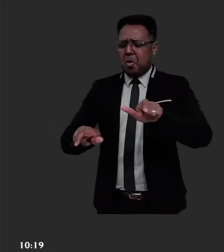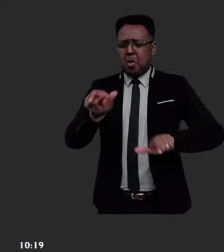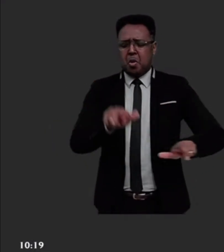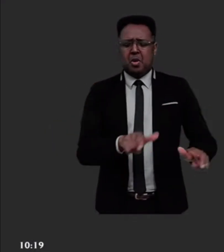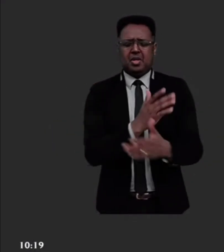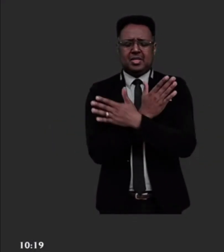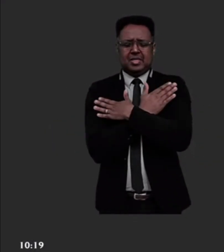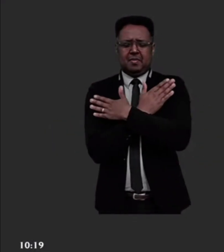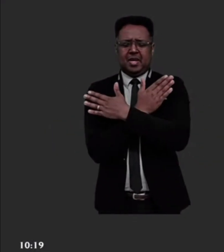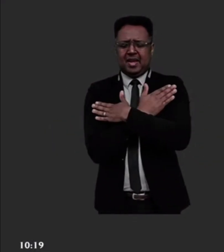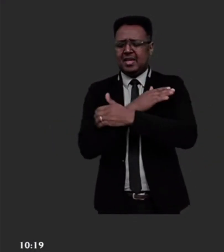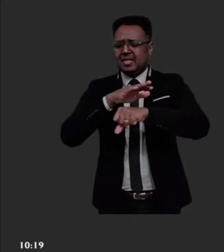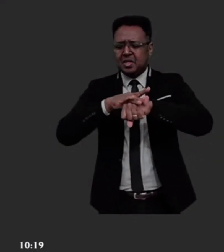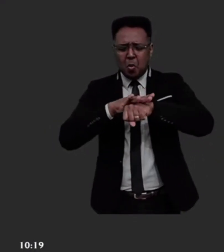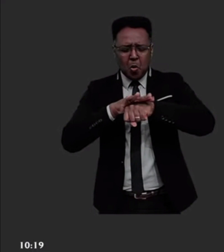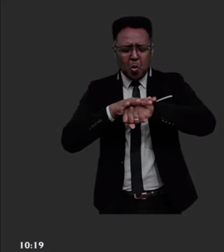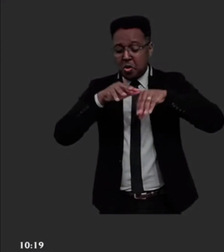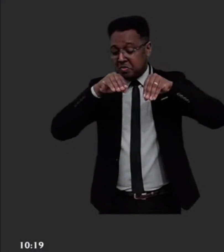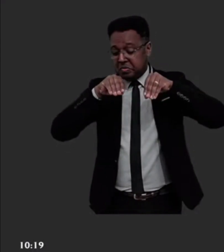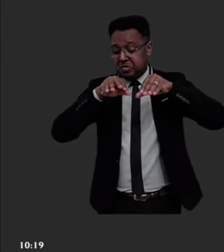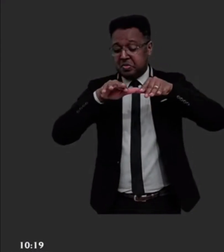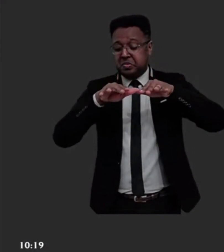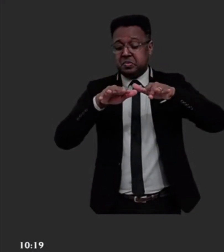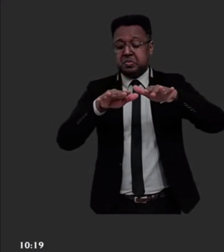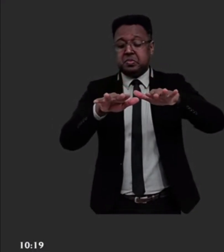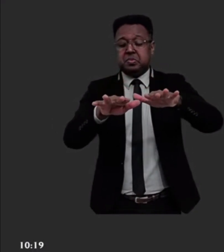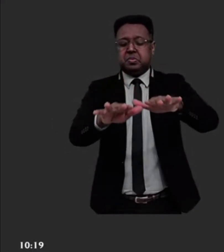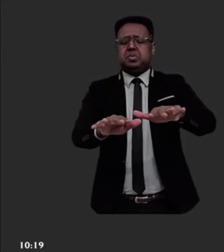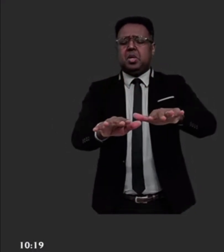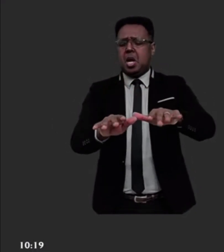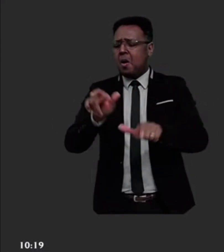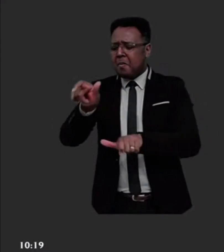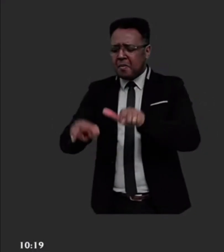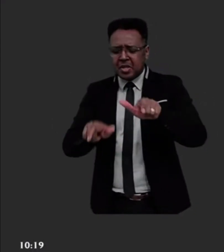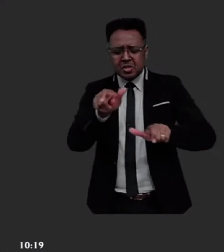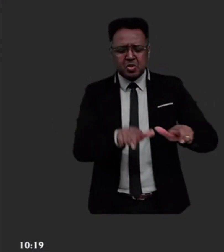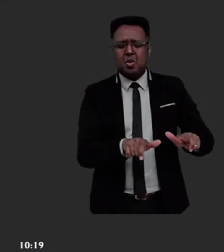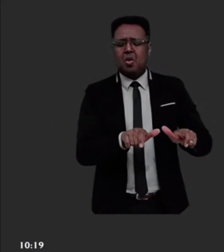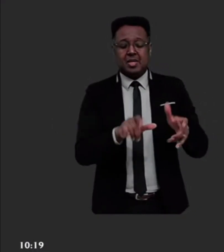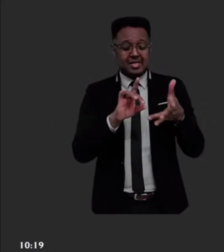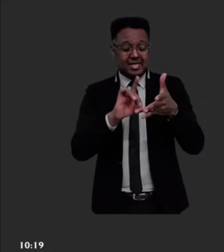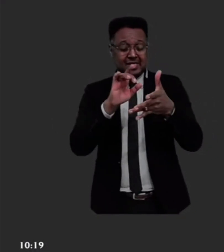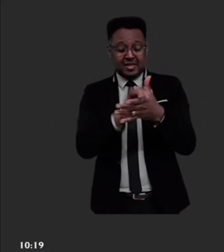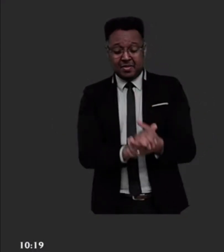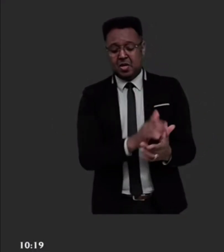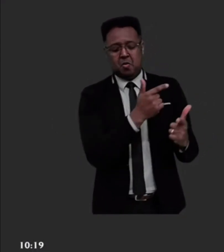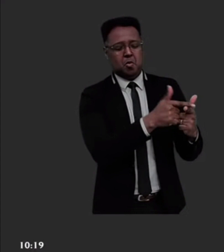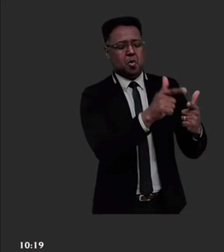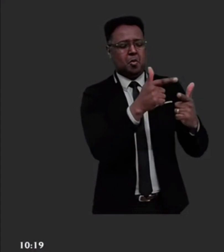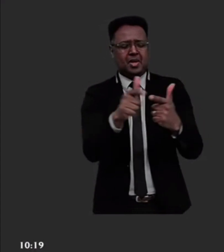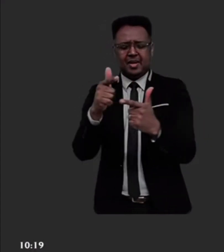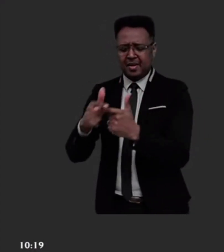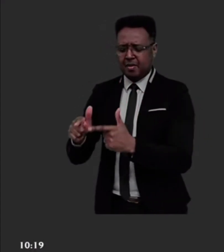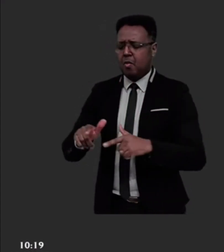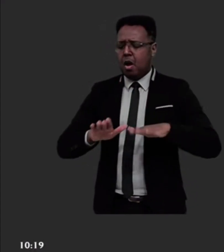grande de enfermidades, um número grande com problemas nos casamentos, no matrimônio, entre as crianças, entre